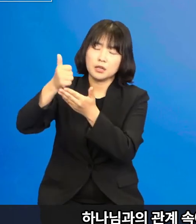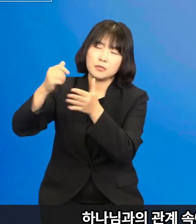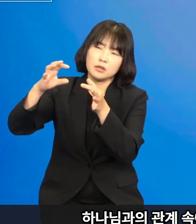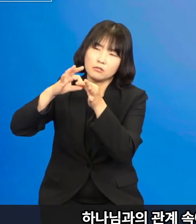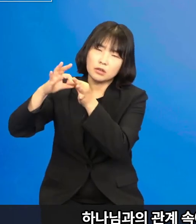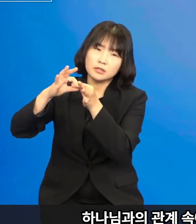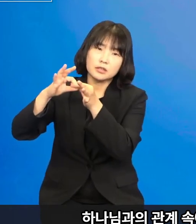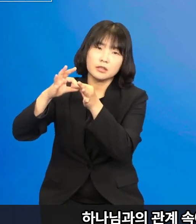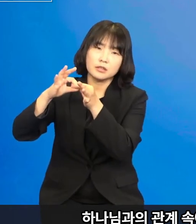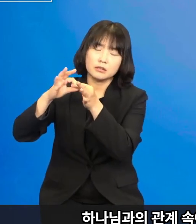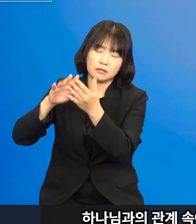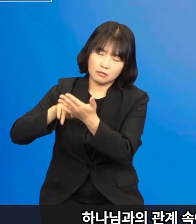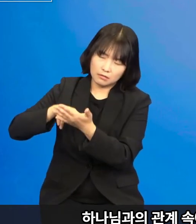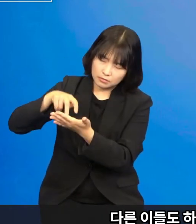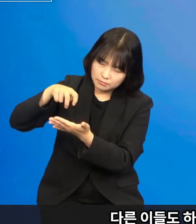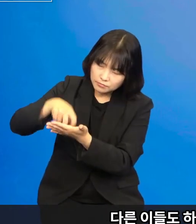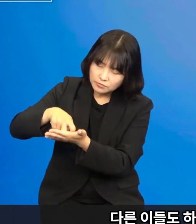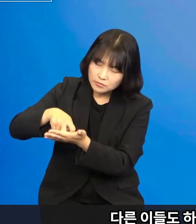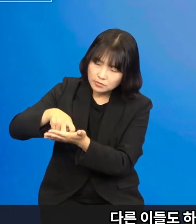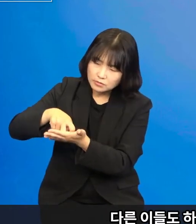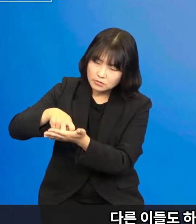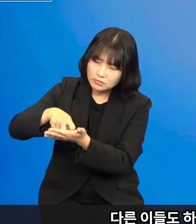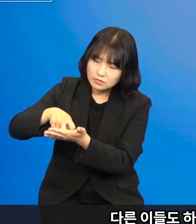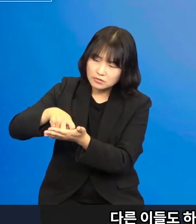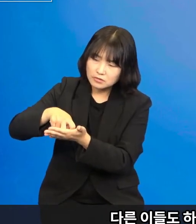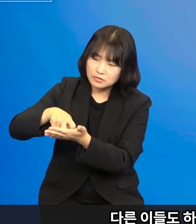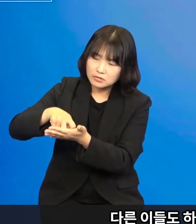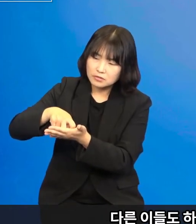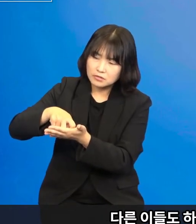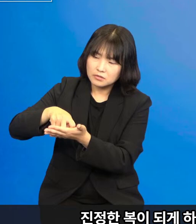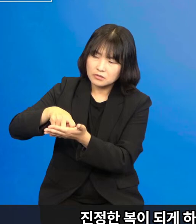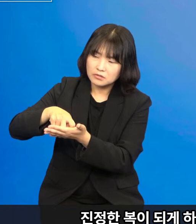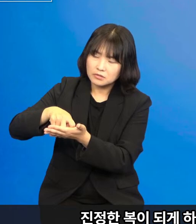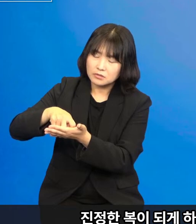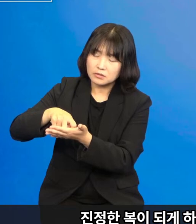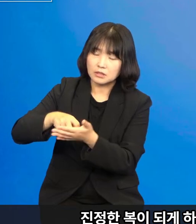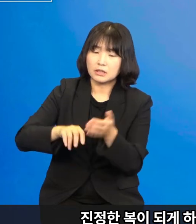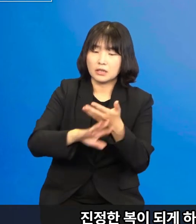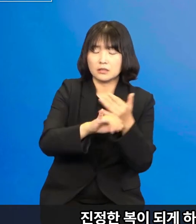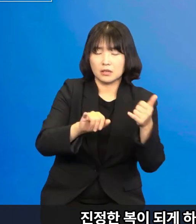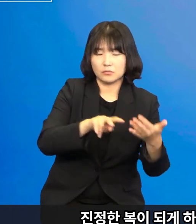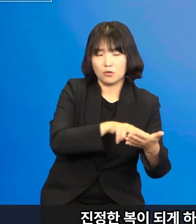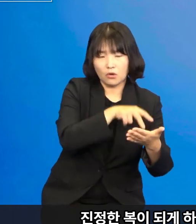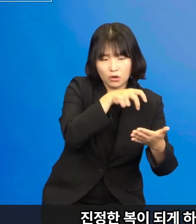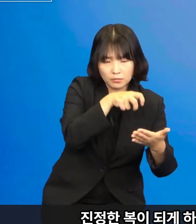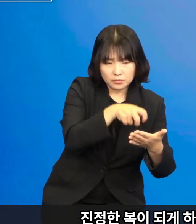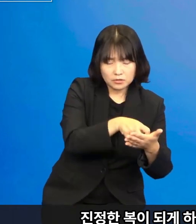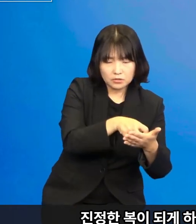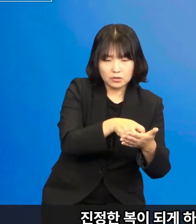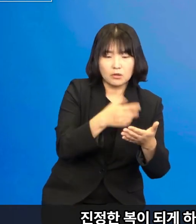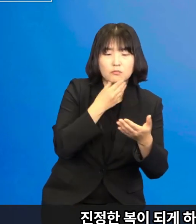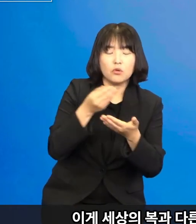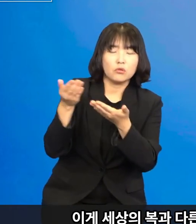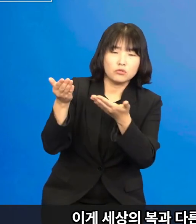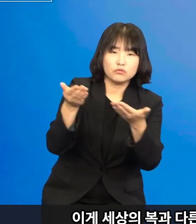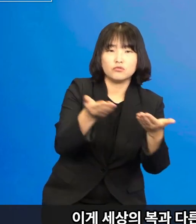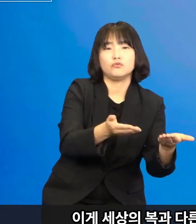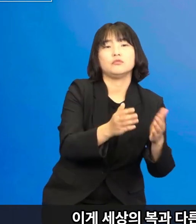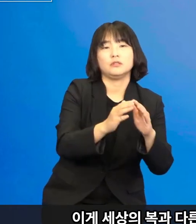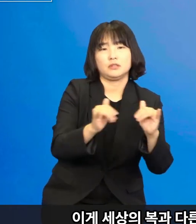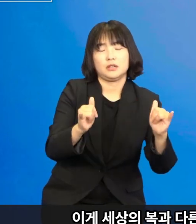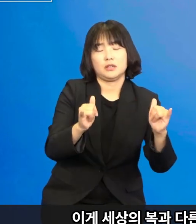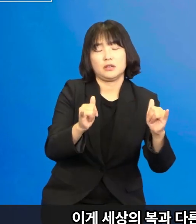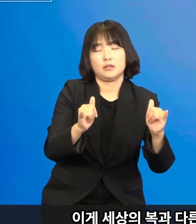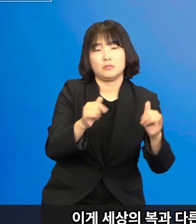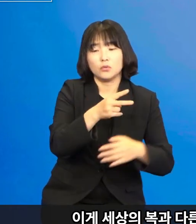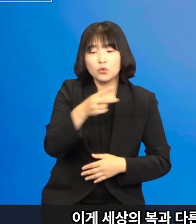속에서 엎드려서 그로 말미암아 다른 이들도 하나님께 엎드리게 만들어 진정한 복이 되게 한 사람이 그리스도인입니다. 이게 세상의